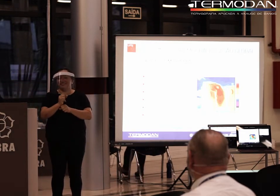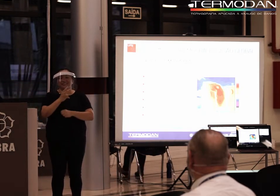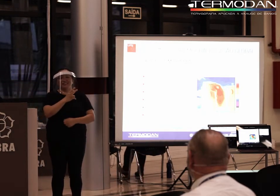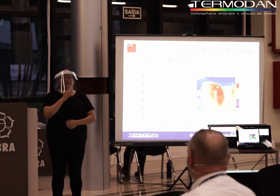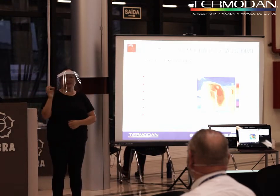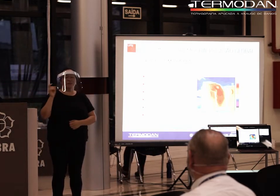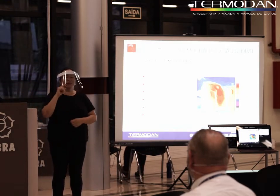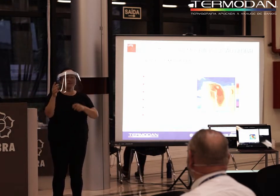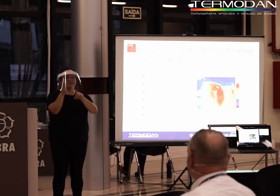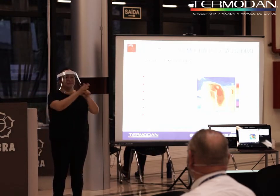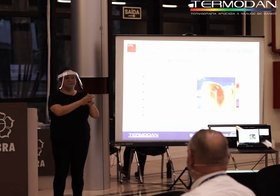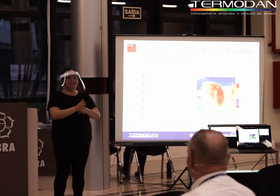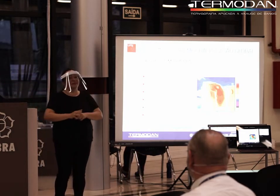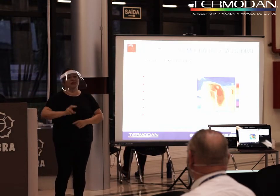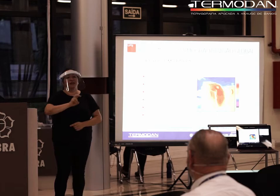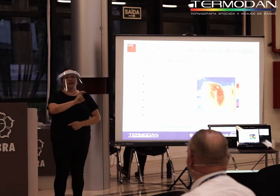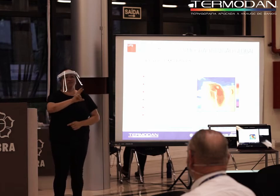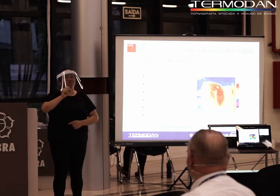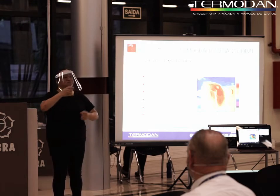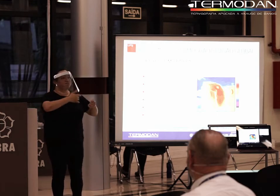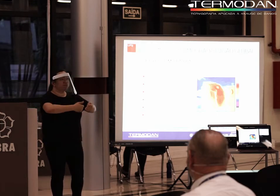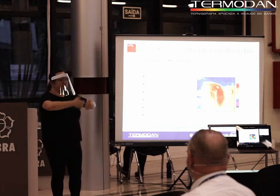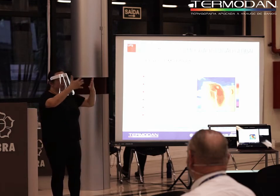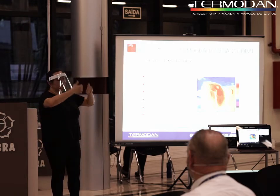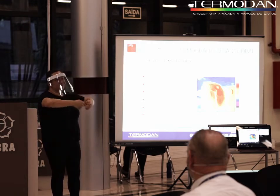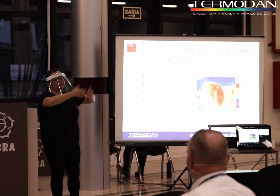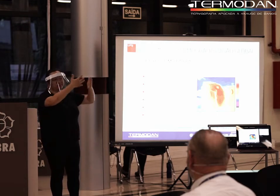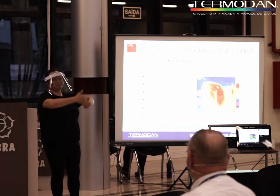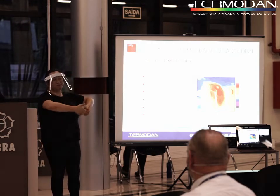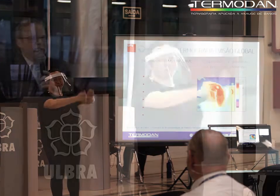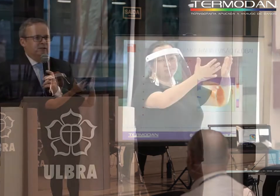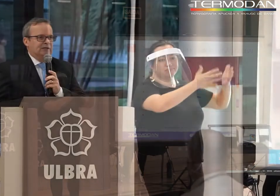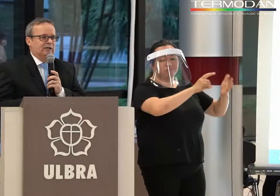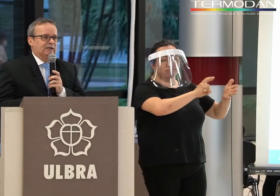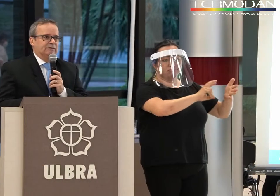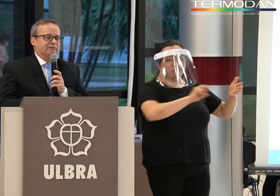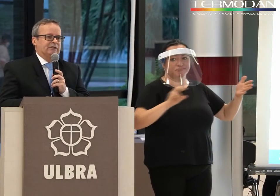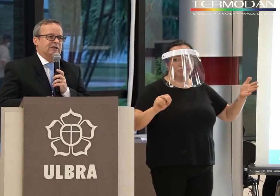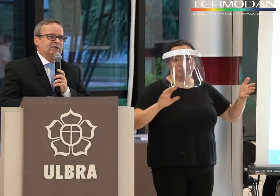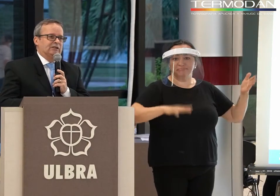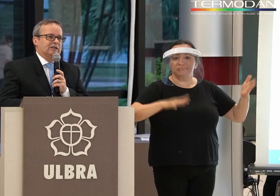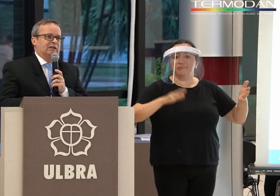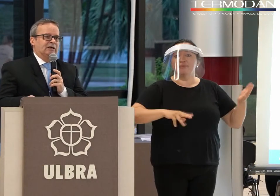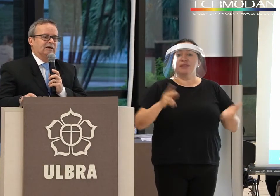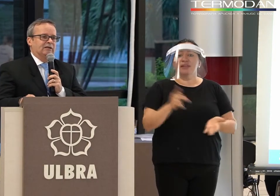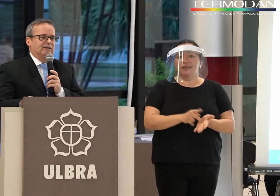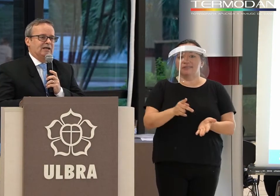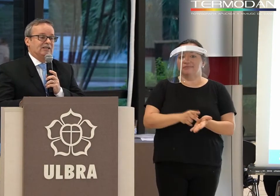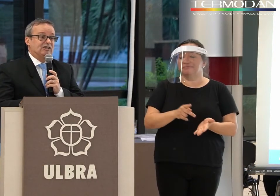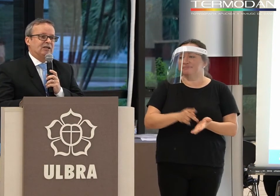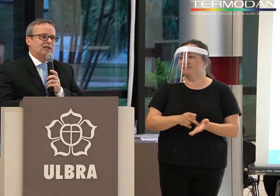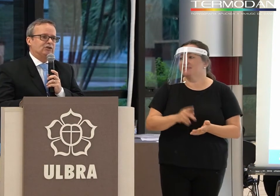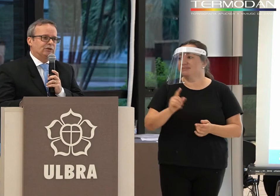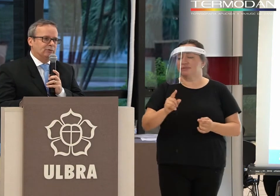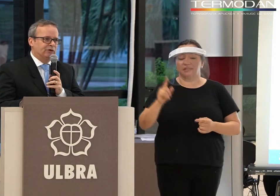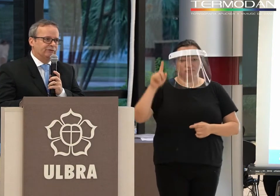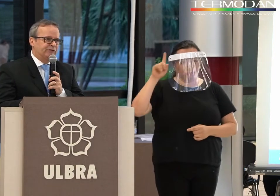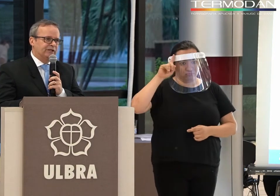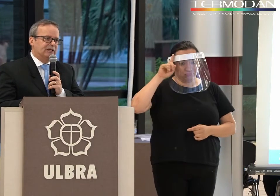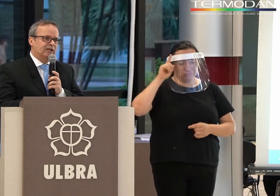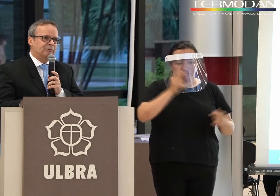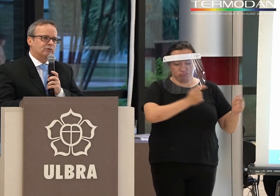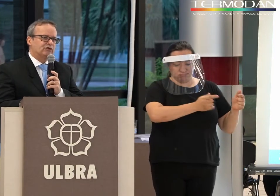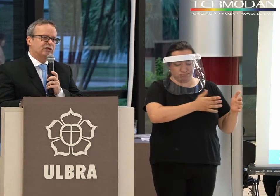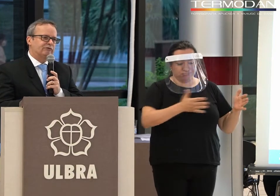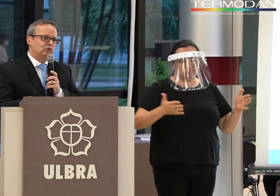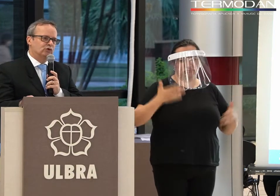inspecionando 500 painéis de comando elétrico, 500 painéis. Na verdade, a diária de uma termografia